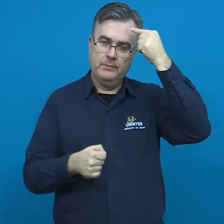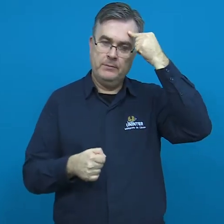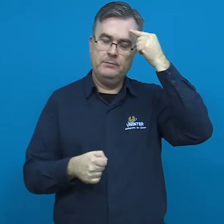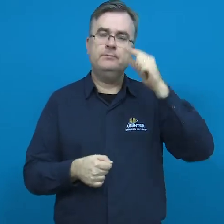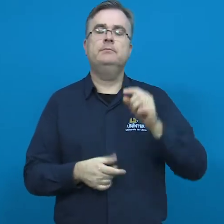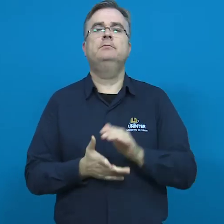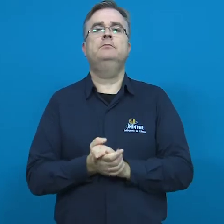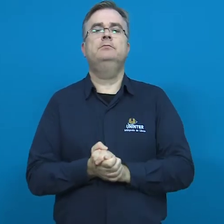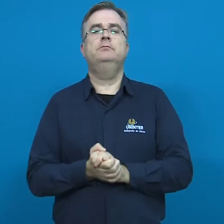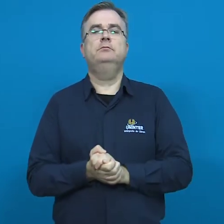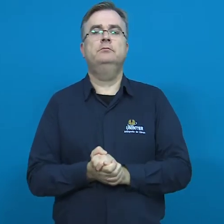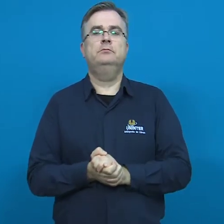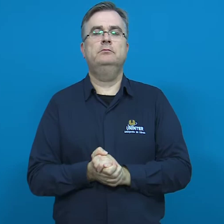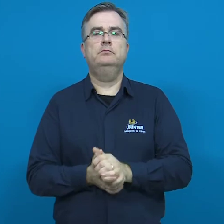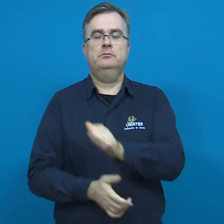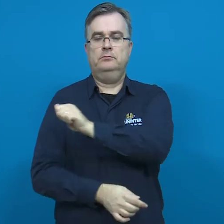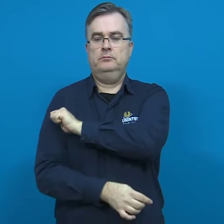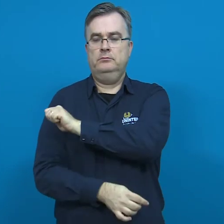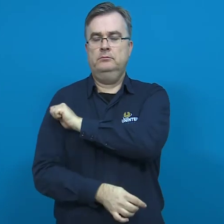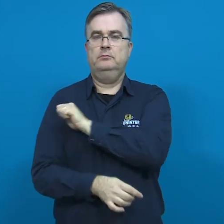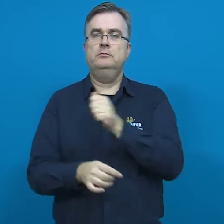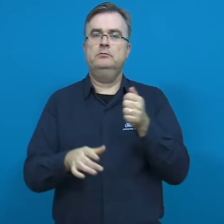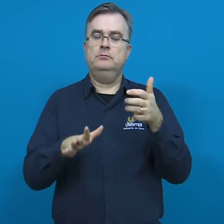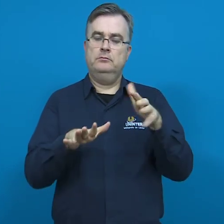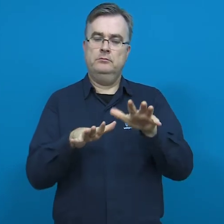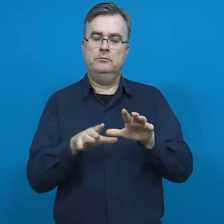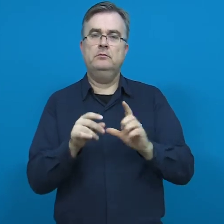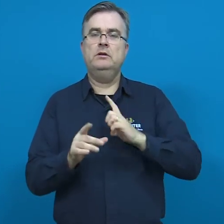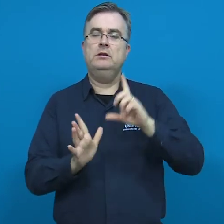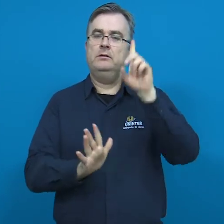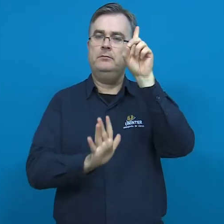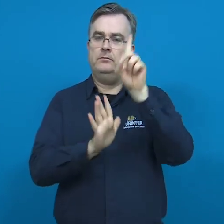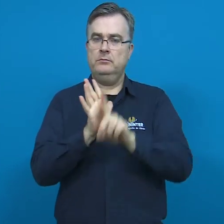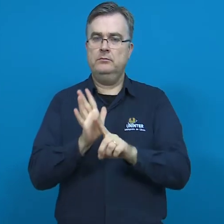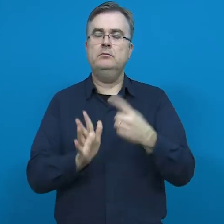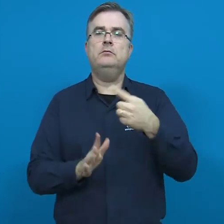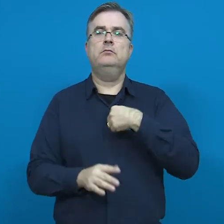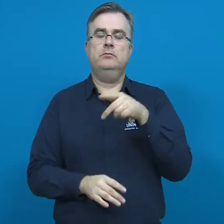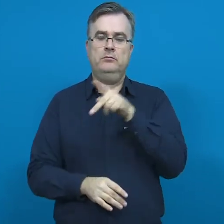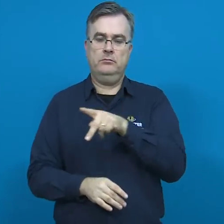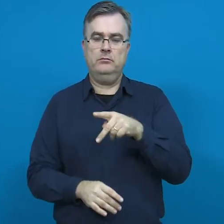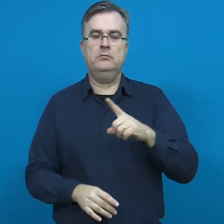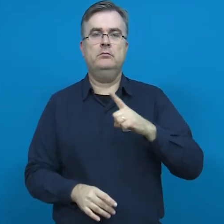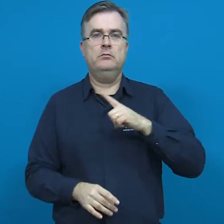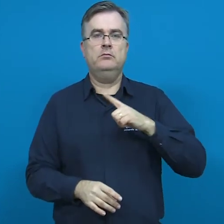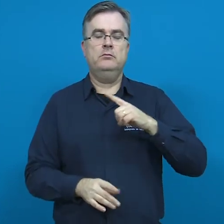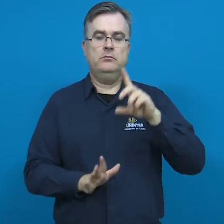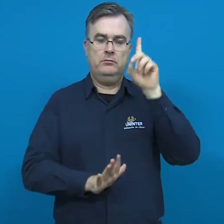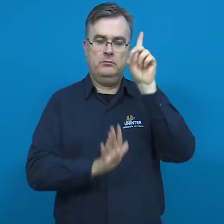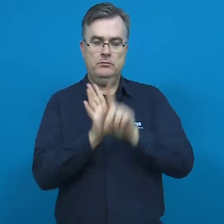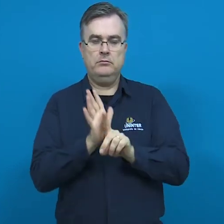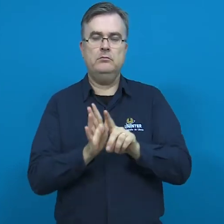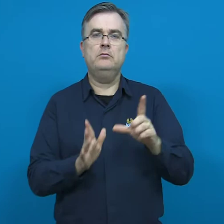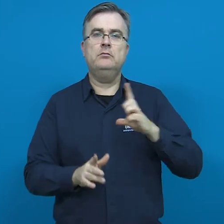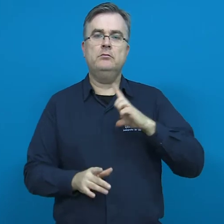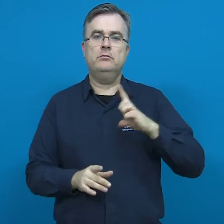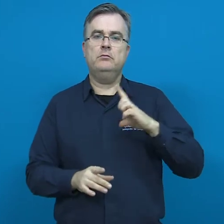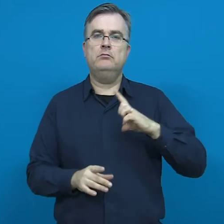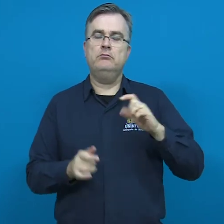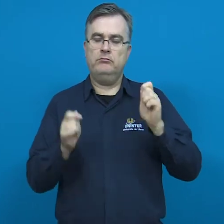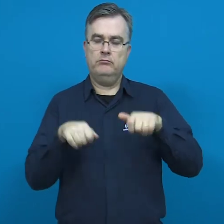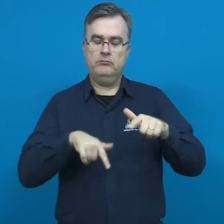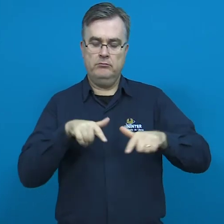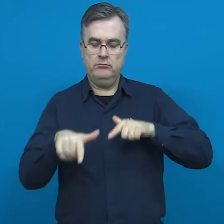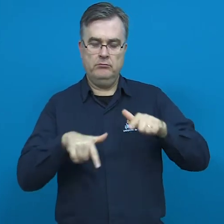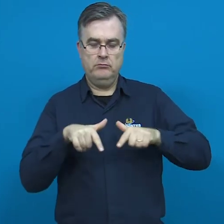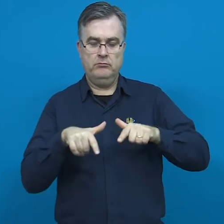que pensar que o aluno de inclusão, ele tem os direitos, né, e nós professores também temos o direito de